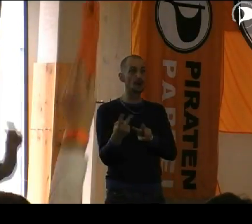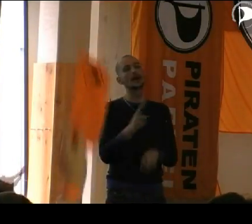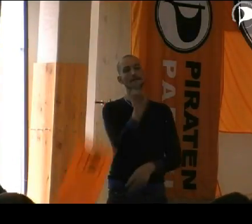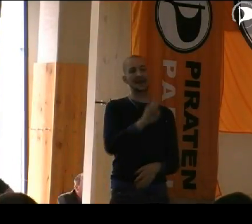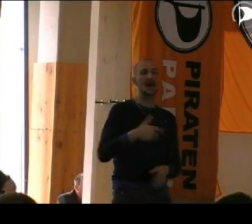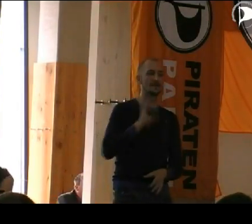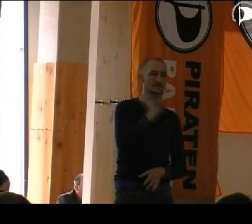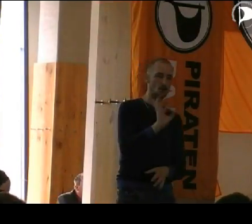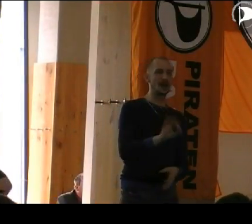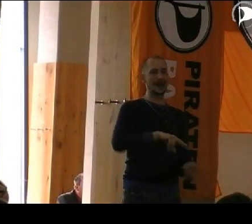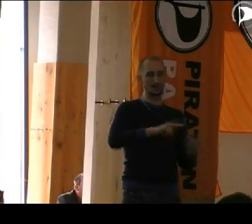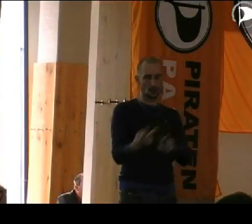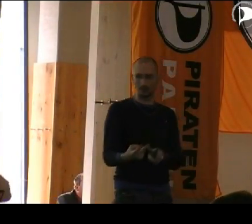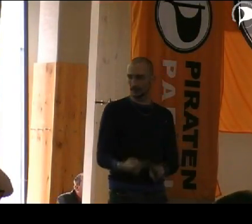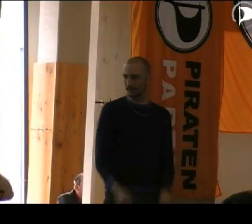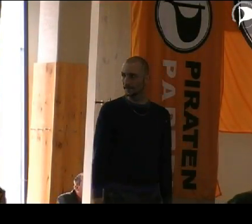dafür